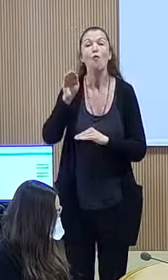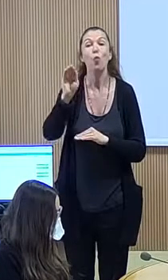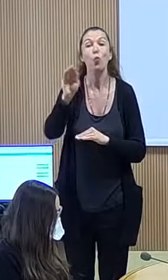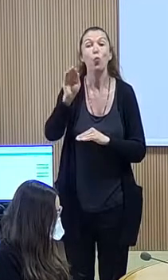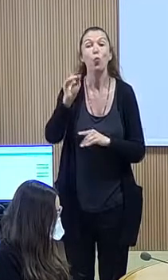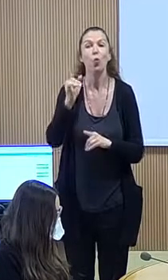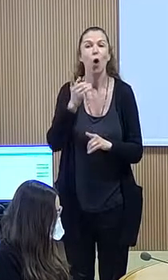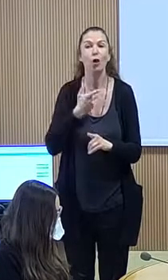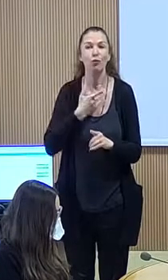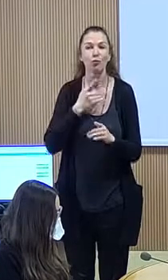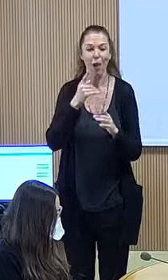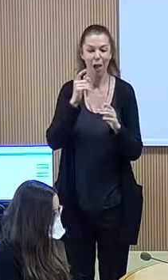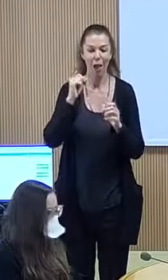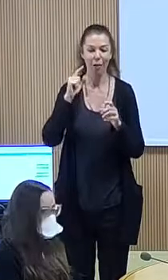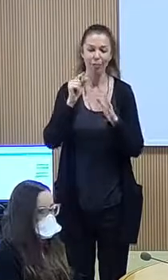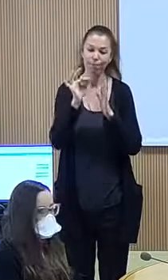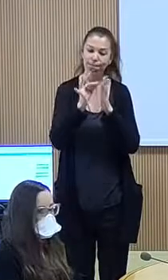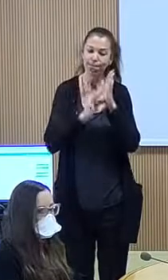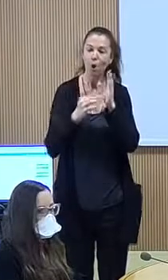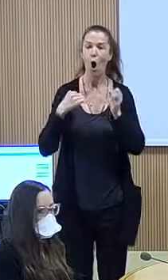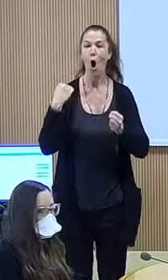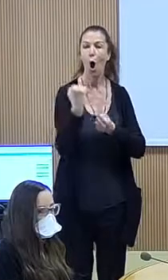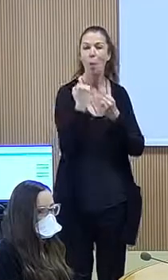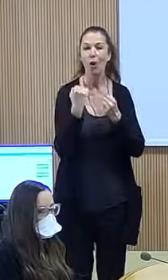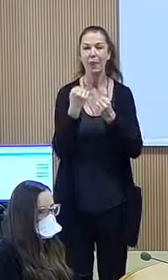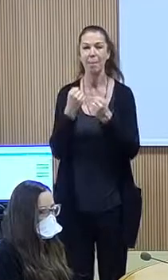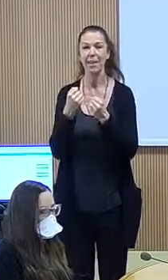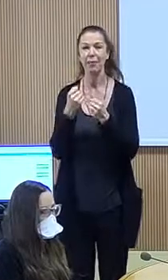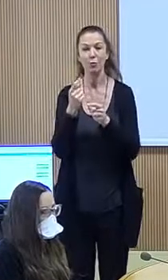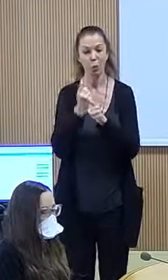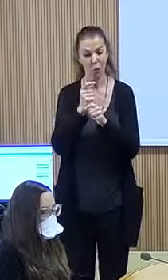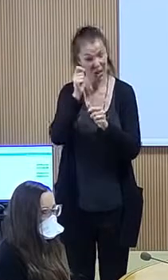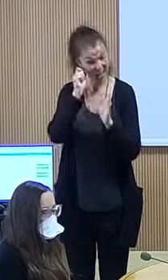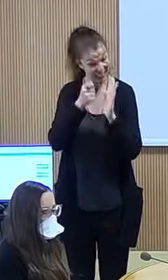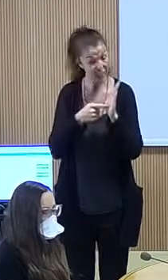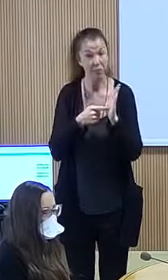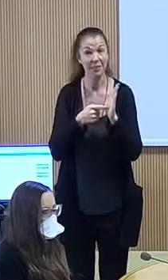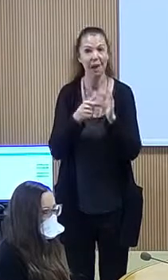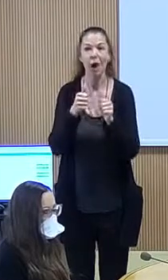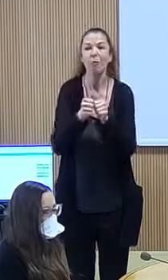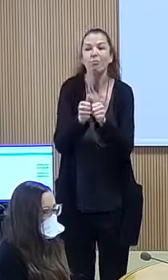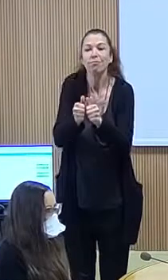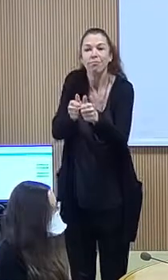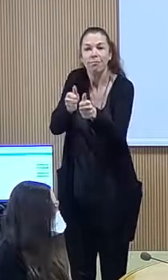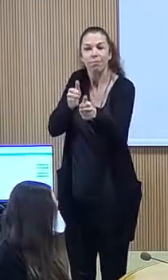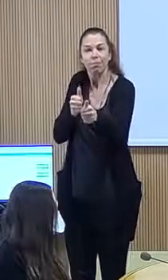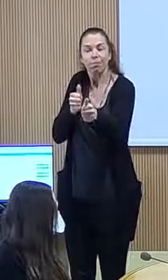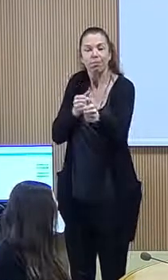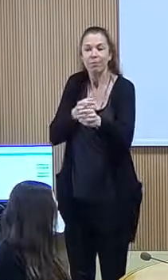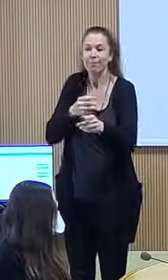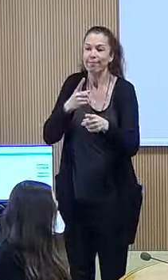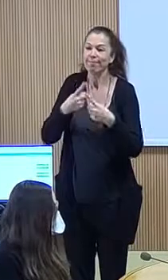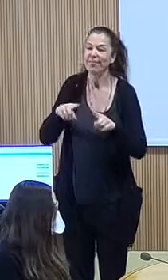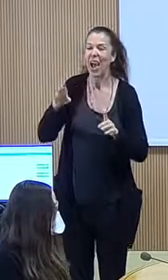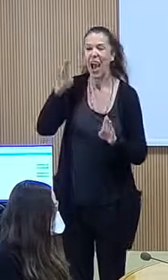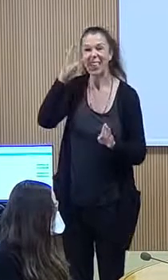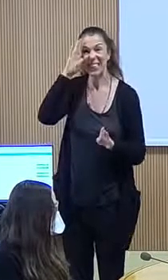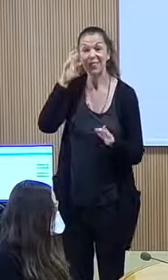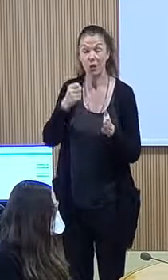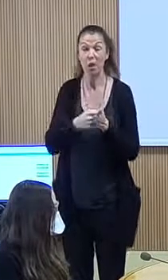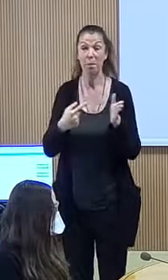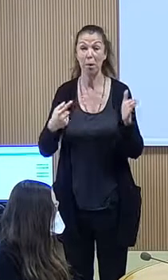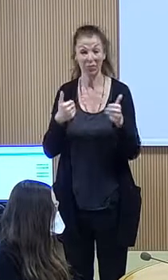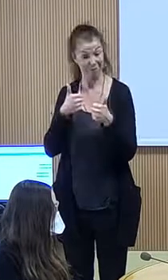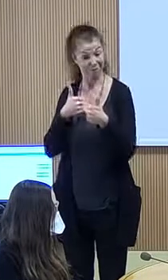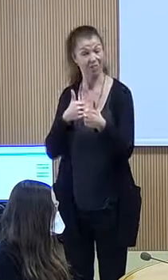di comportamento delle distanze da tenere e tutta una serie di attenzioni che saranno fondamentali e questo è a vantaggio